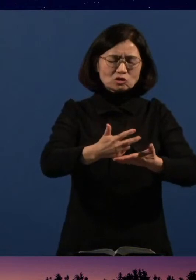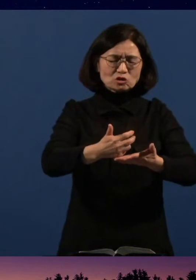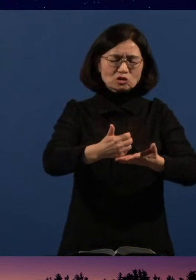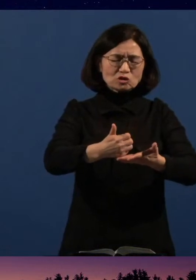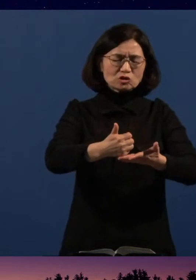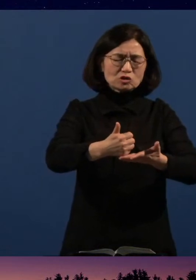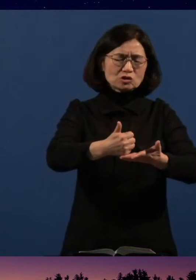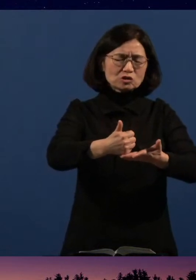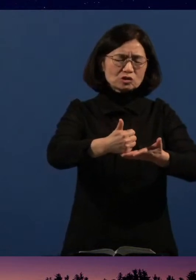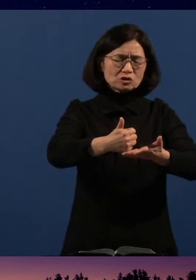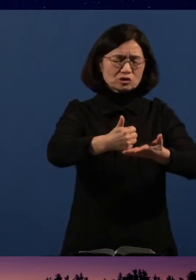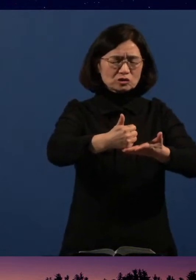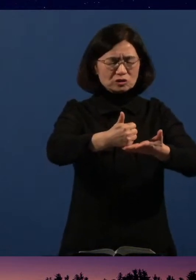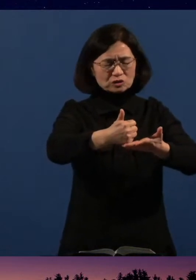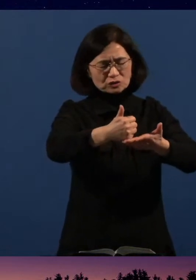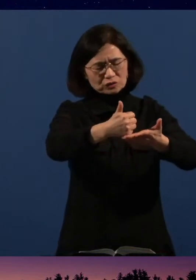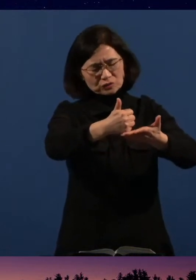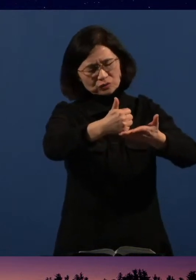진실하신 주,